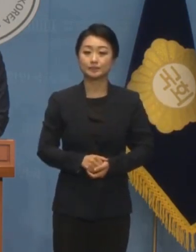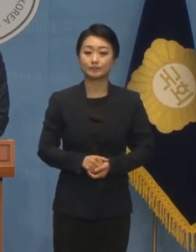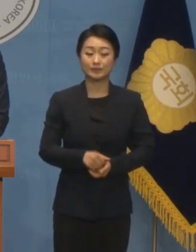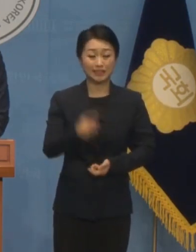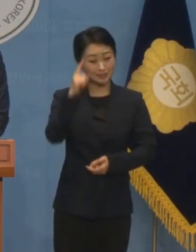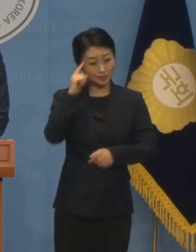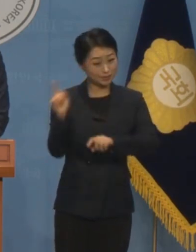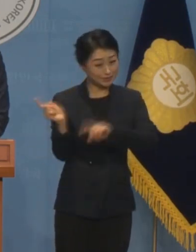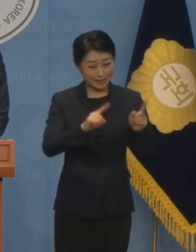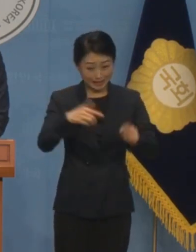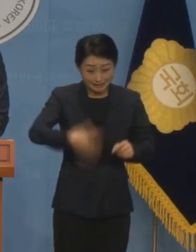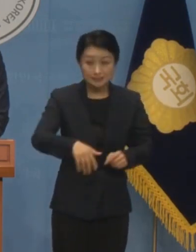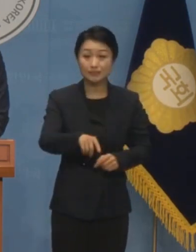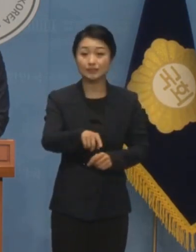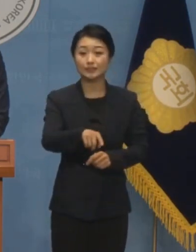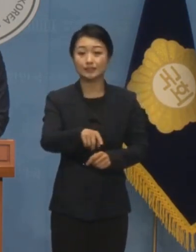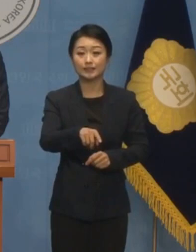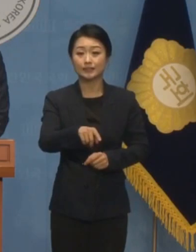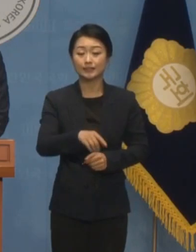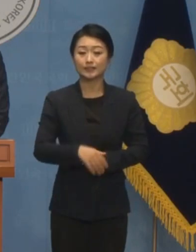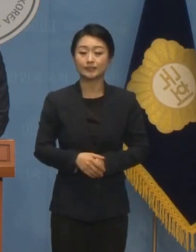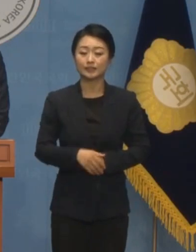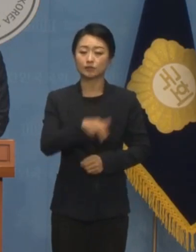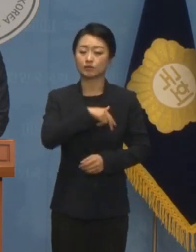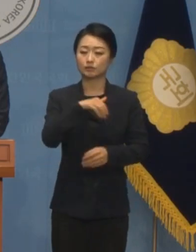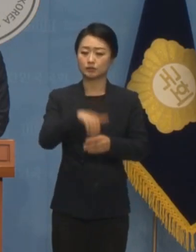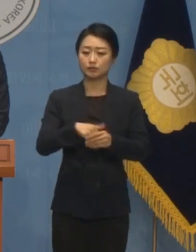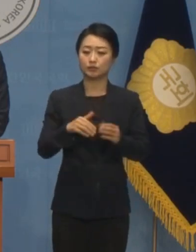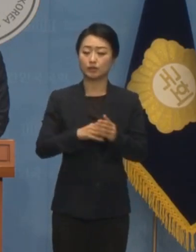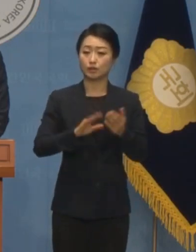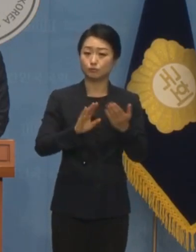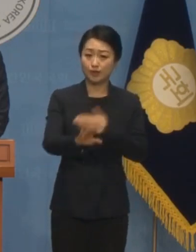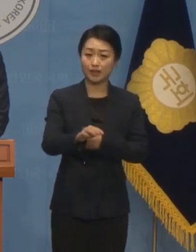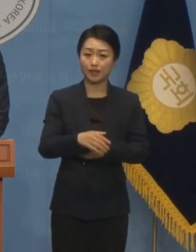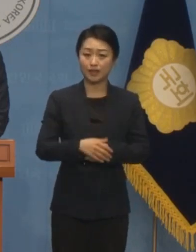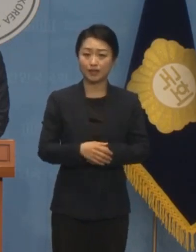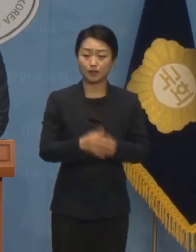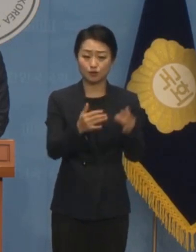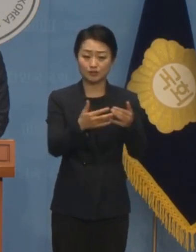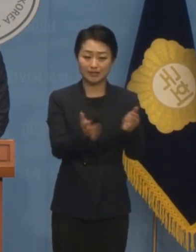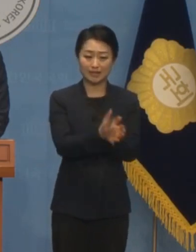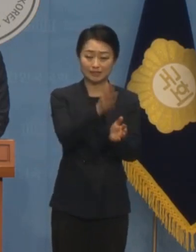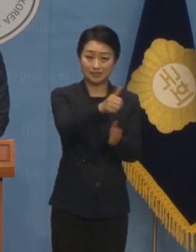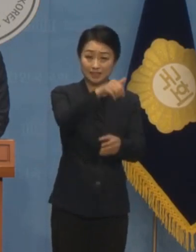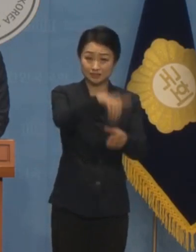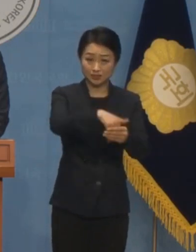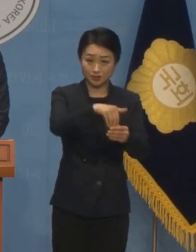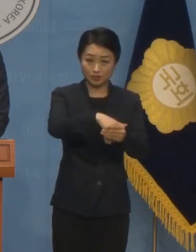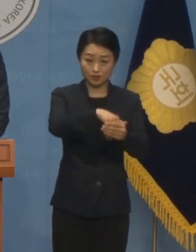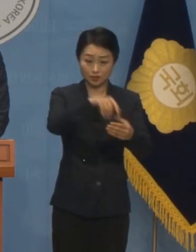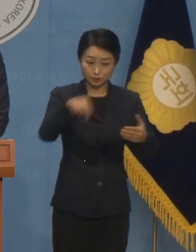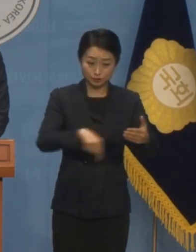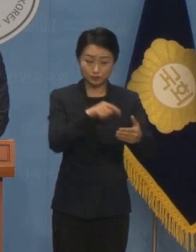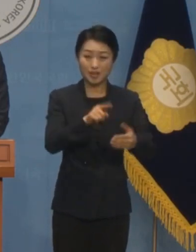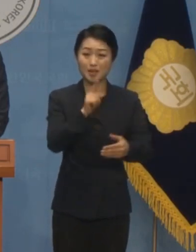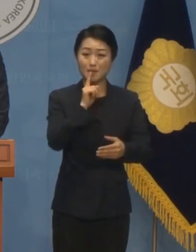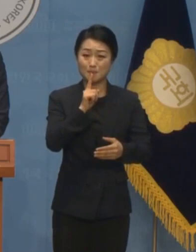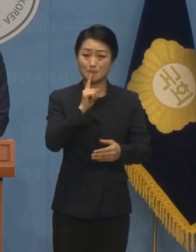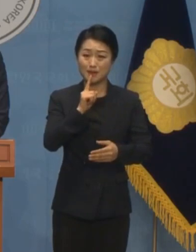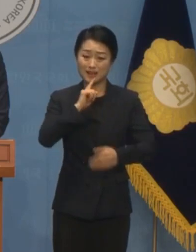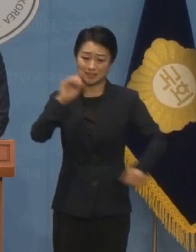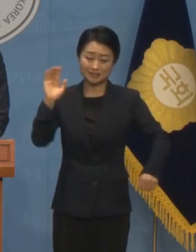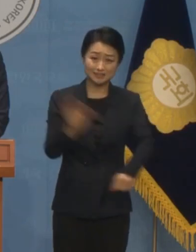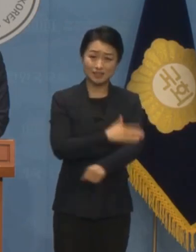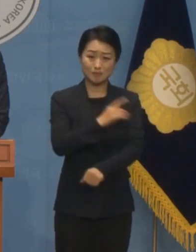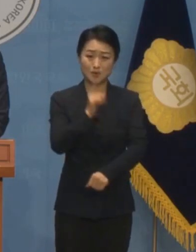아직도 정신을 못 차리고 총선 직후에 자기 당을 수습하려는 전당대회에서 일단 헛소리 나는